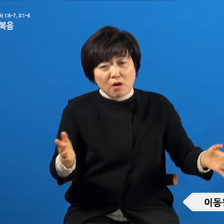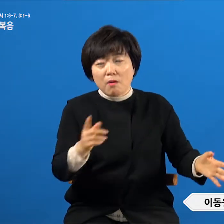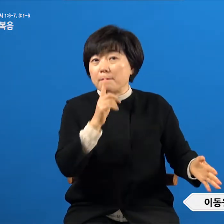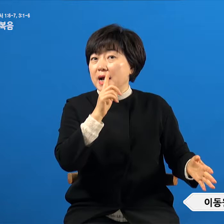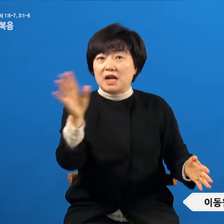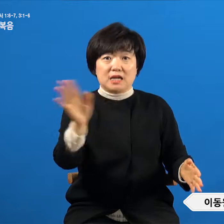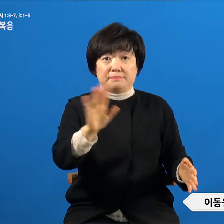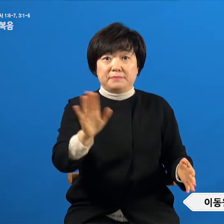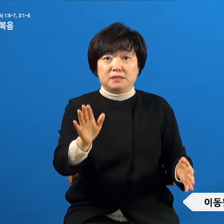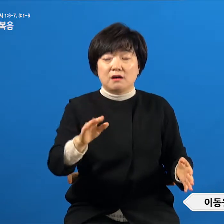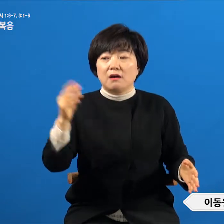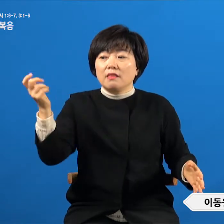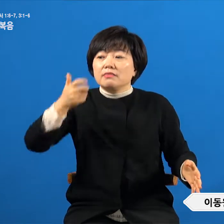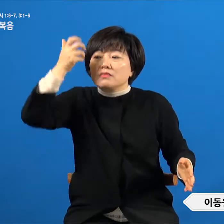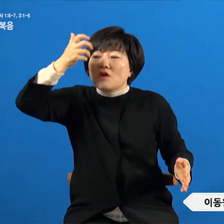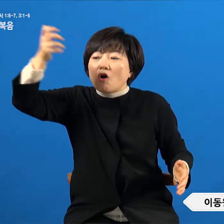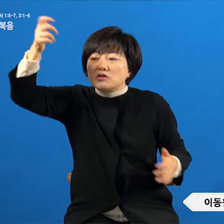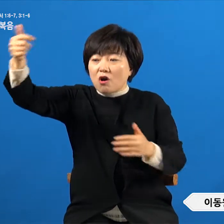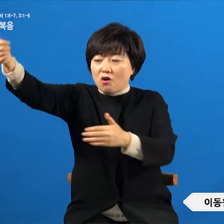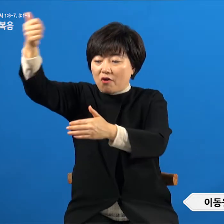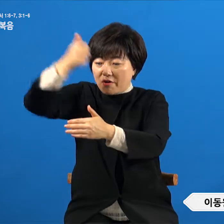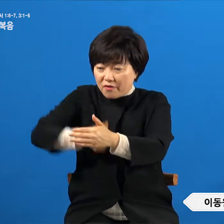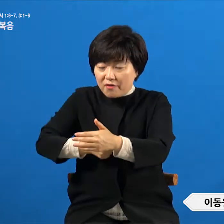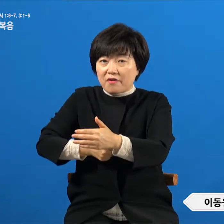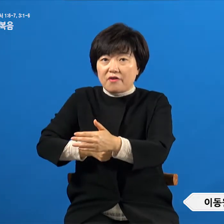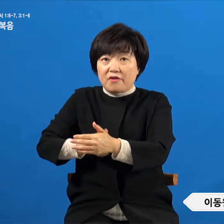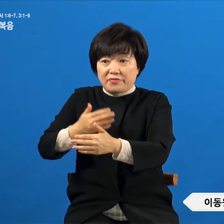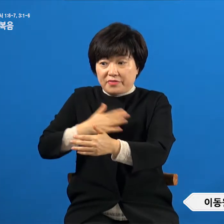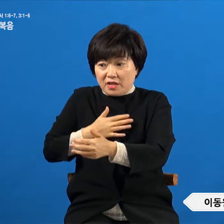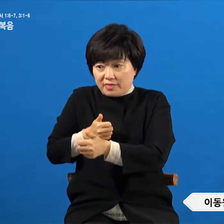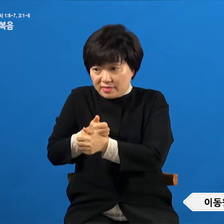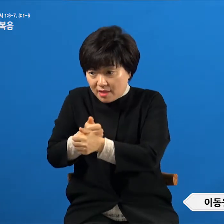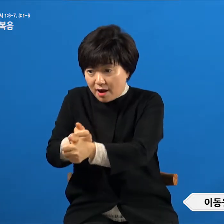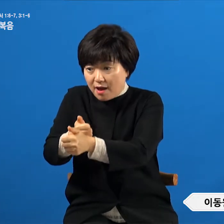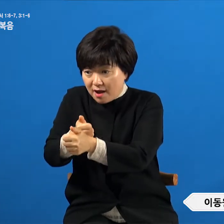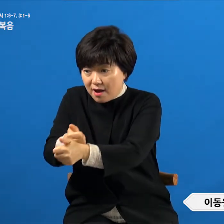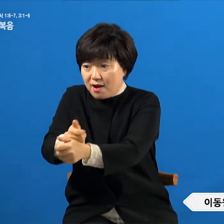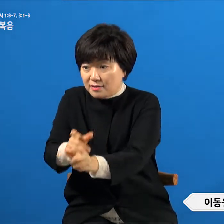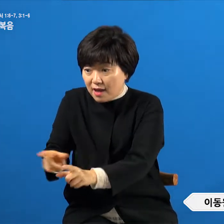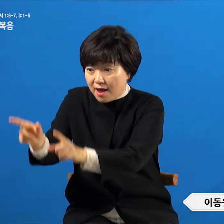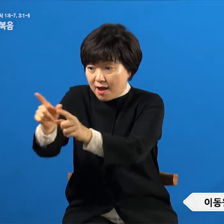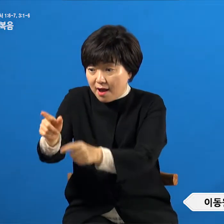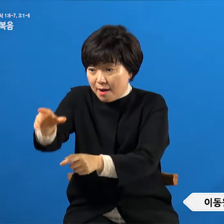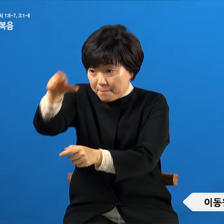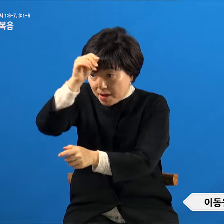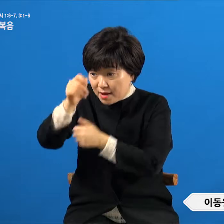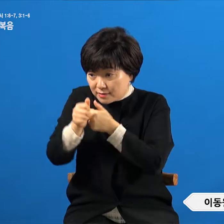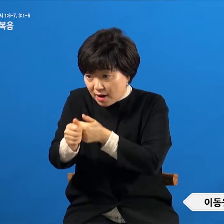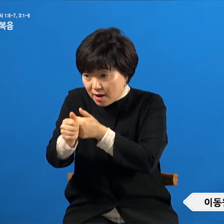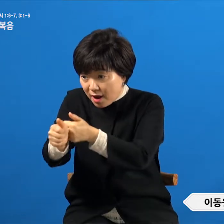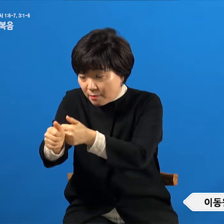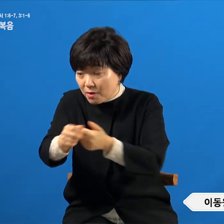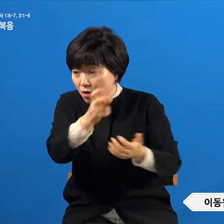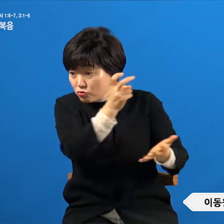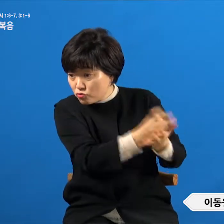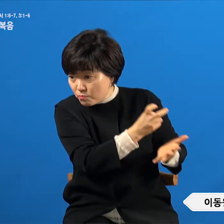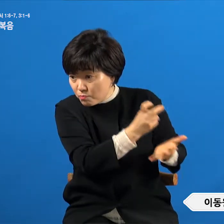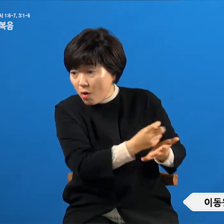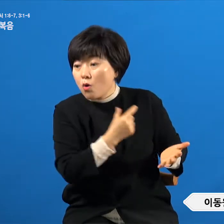의미에서 성령을 따라 내 안에 찾아오신 성령의 인도하심을 따라 살다 보면 율법의